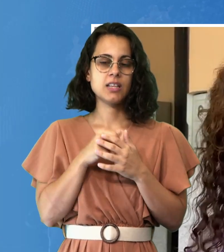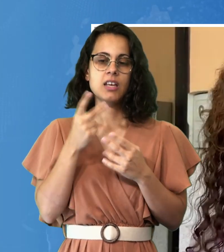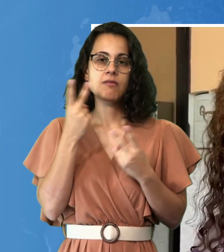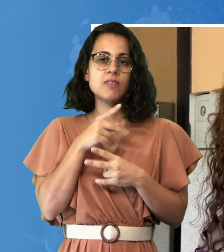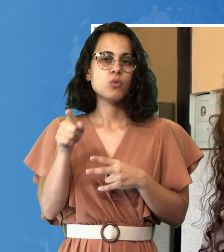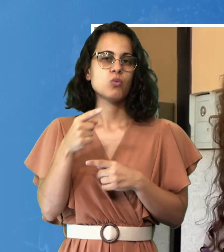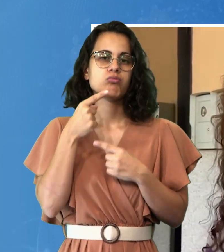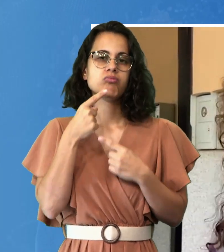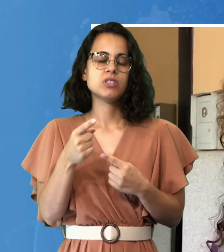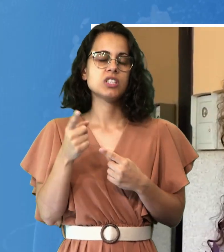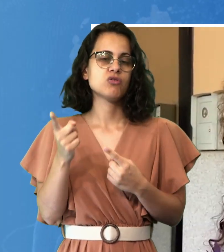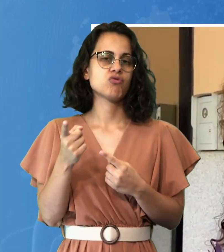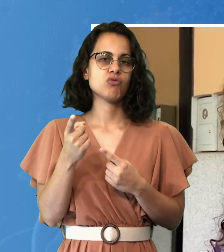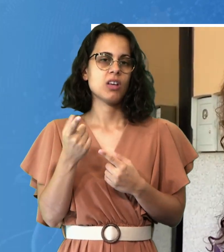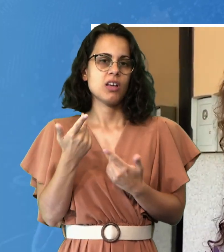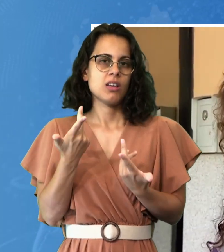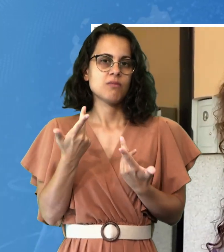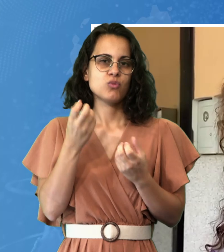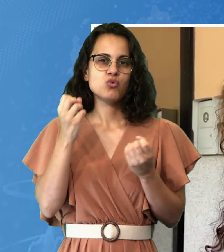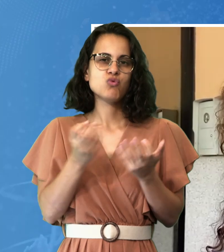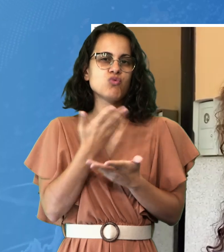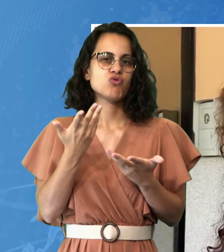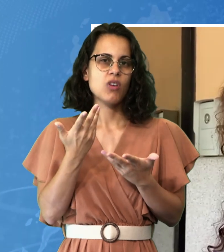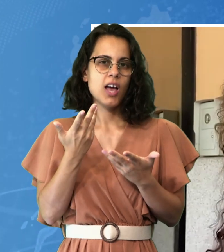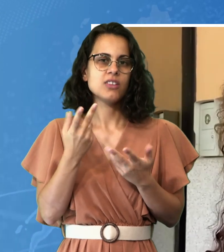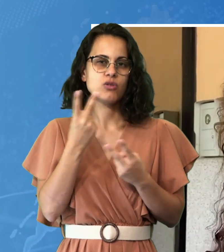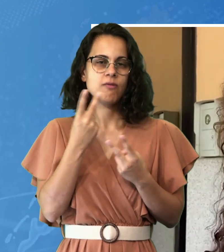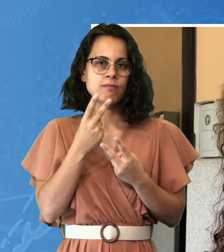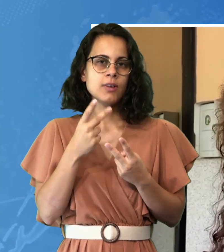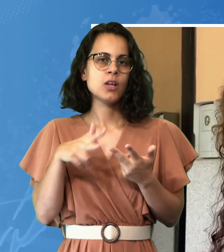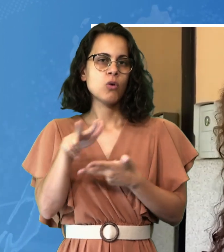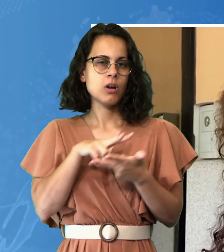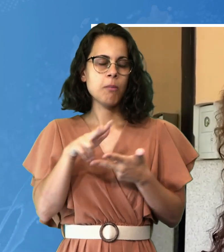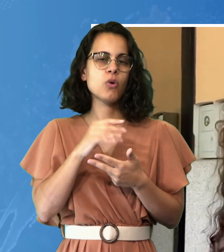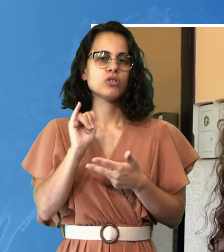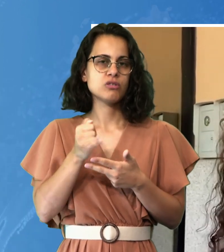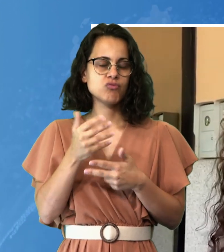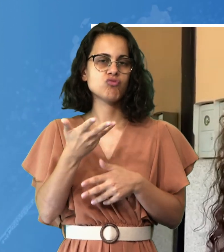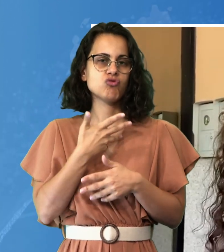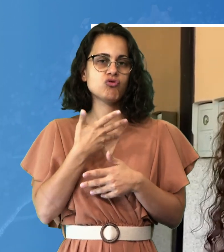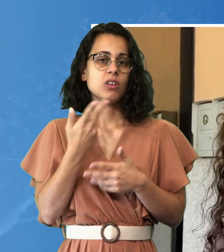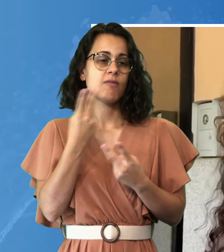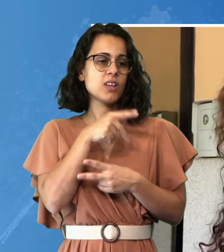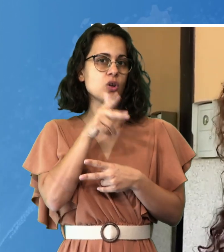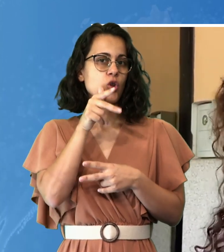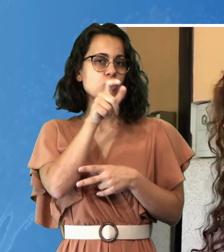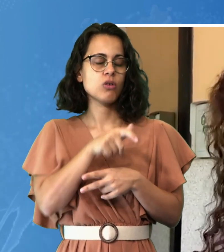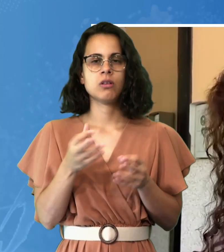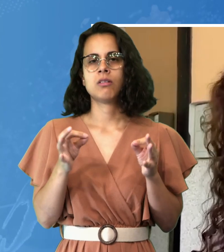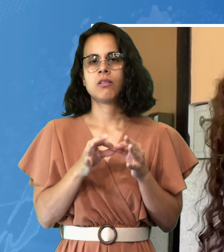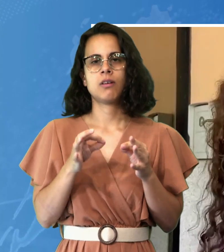che sia accaduto, e cioè che ha avuto con la ragazza un rapporto assolutamente consenziente, anzi